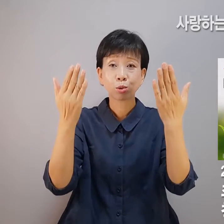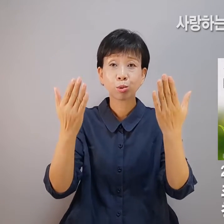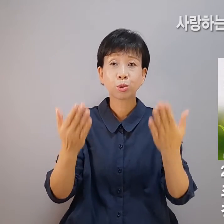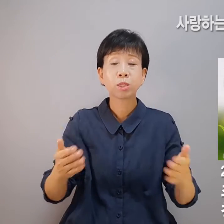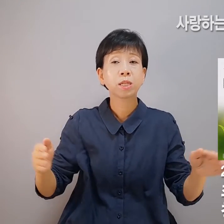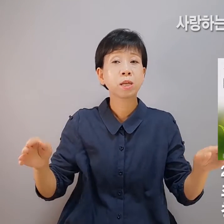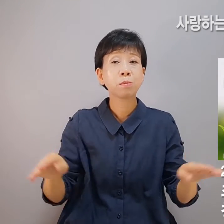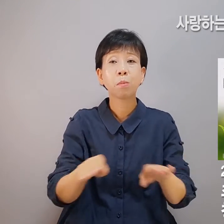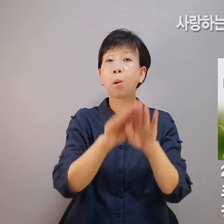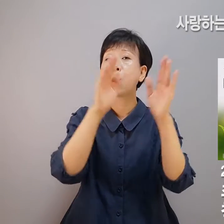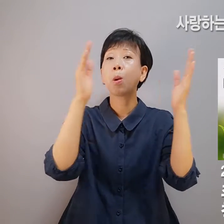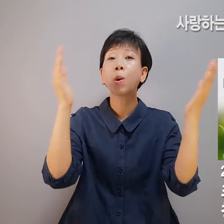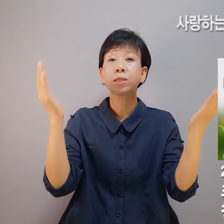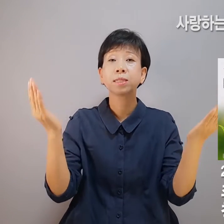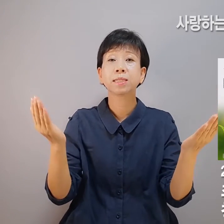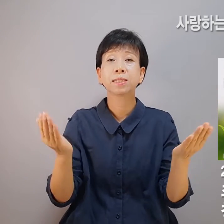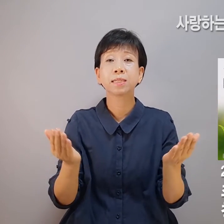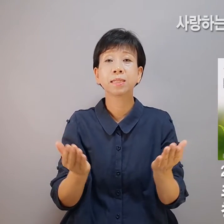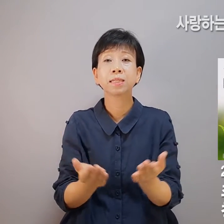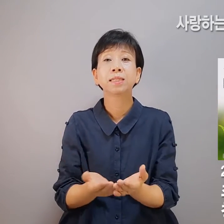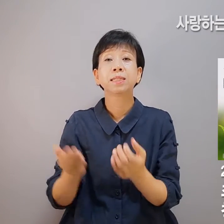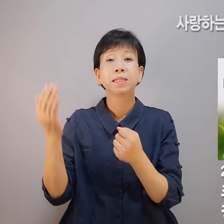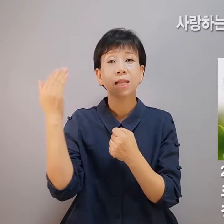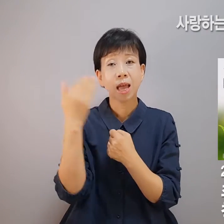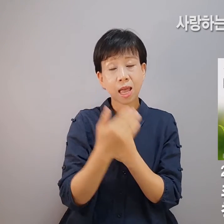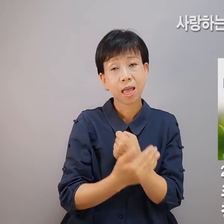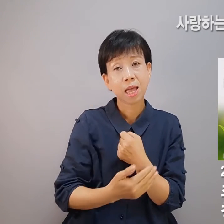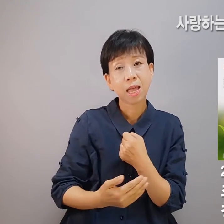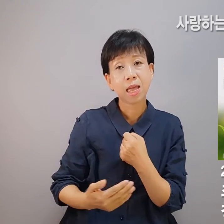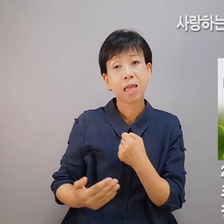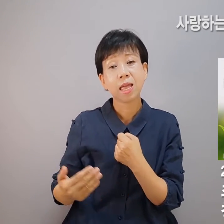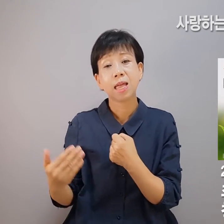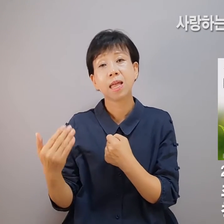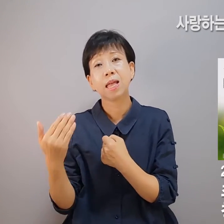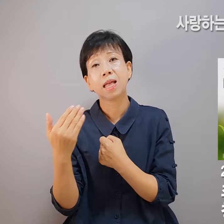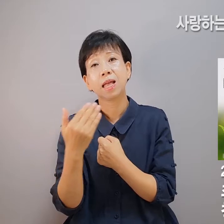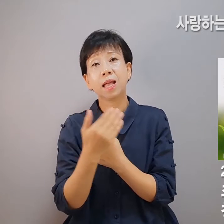주께서 주신 모든